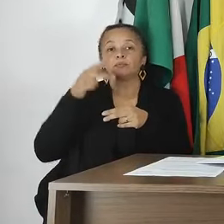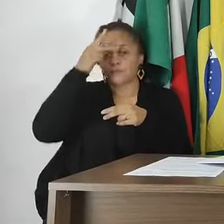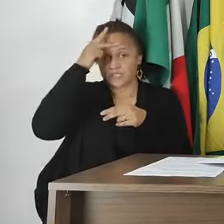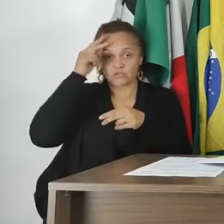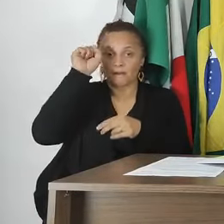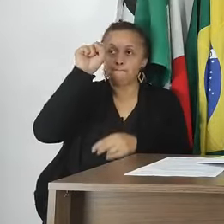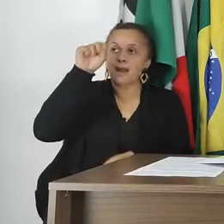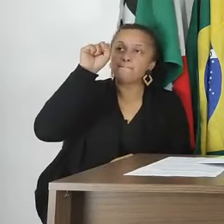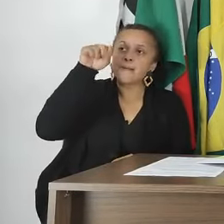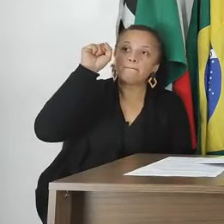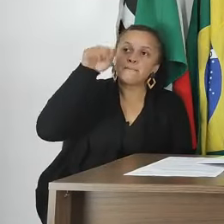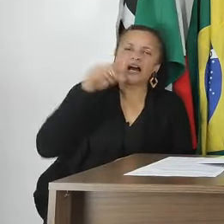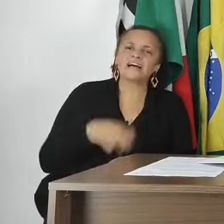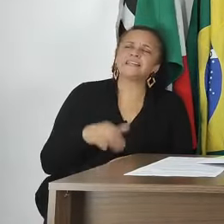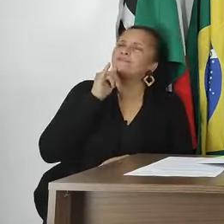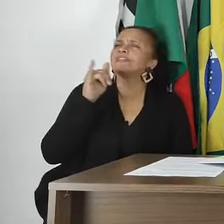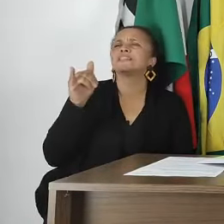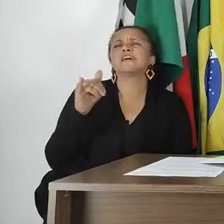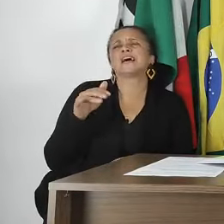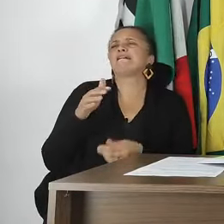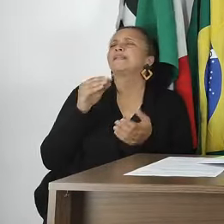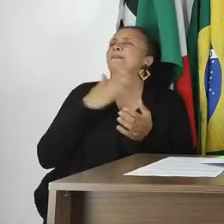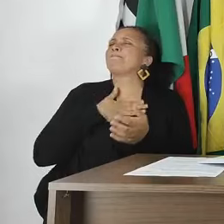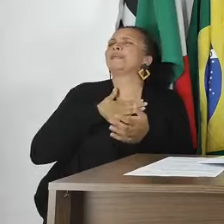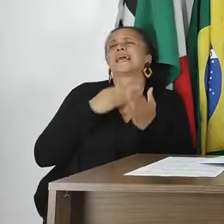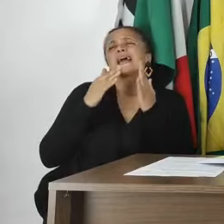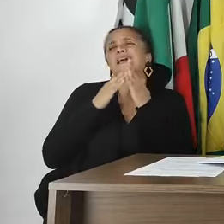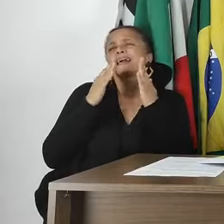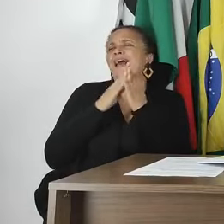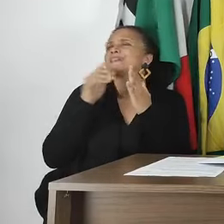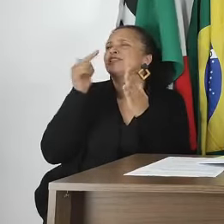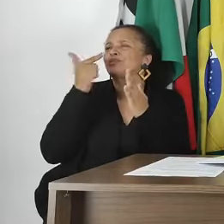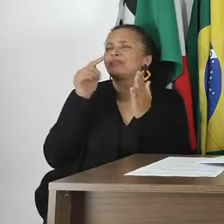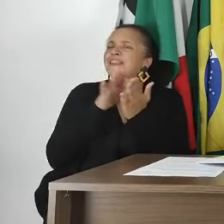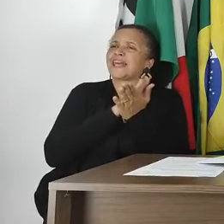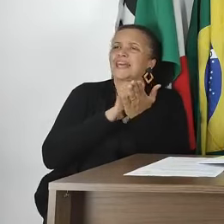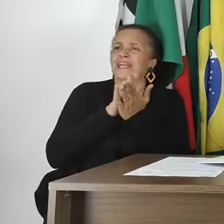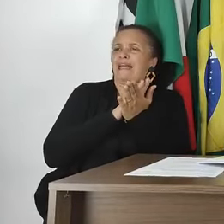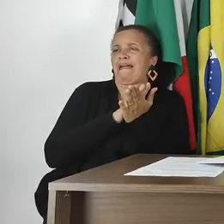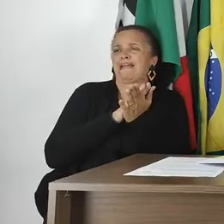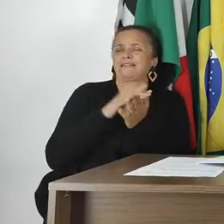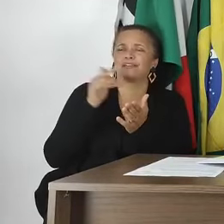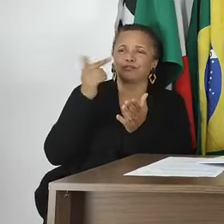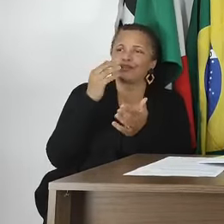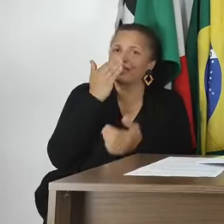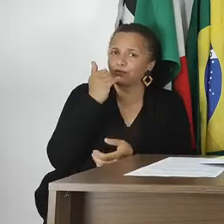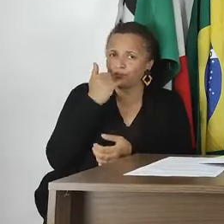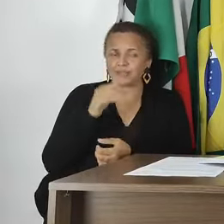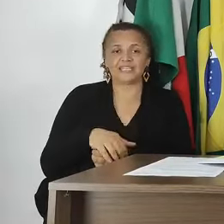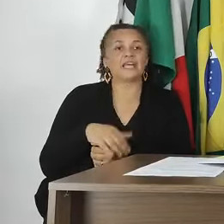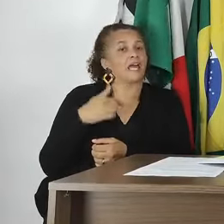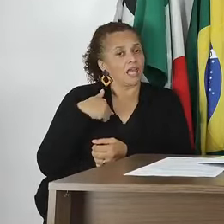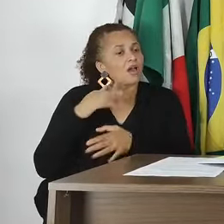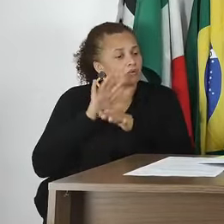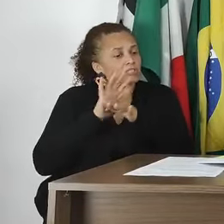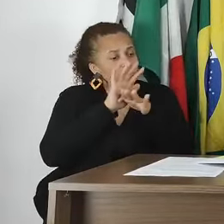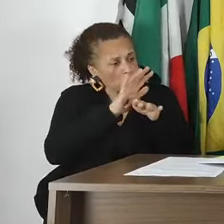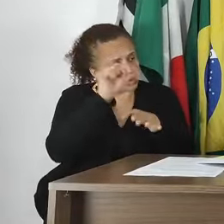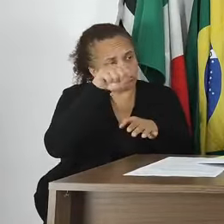na minha casa está faltando isso, na minha casa está faltando aquilo. Eu não vou deixar as pessoas saírem de mão abanando, de mão vazia, de maneira